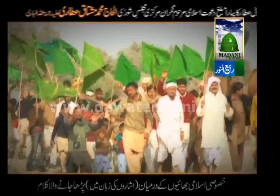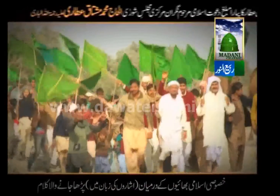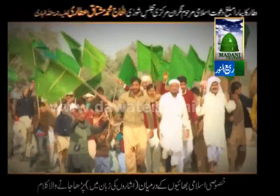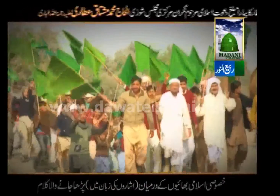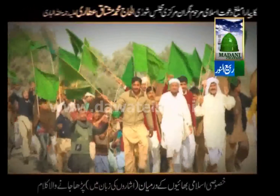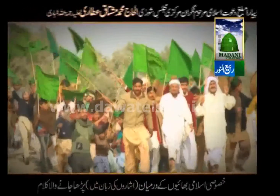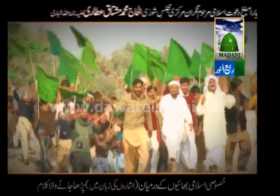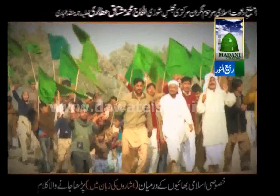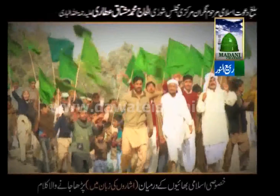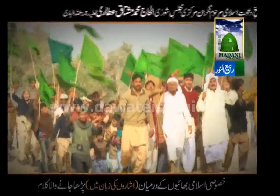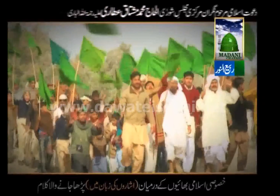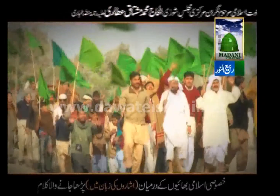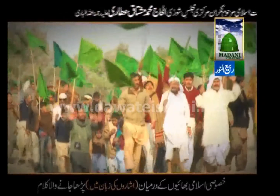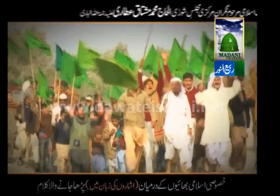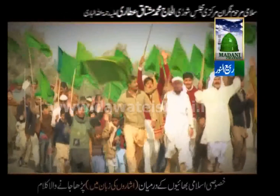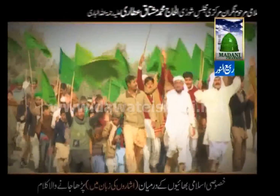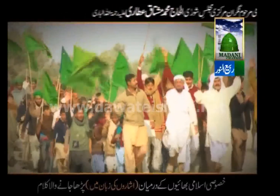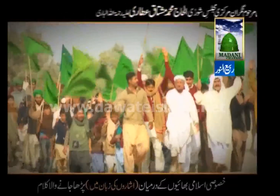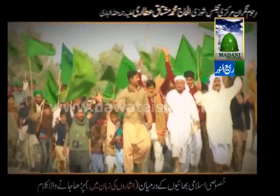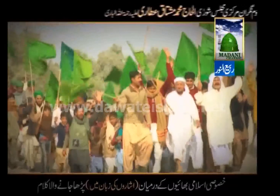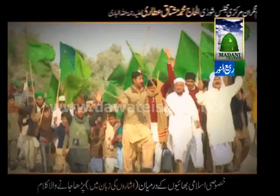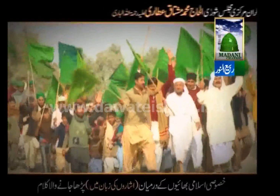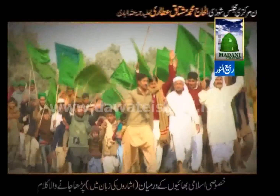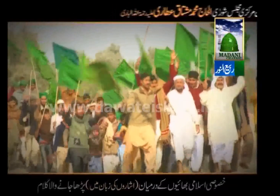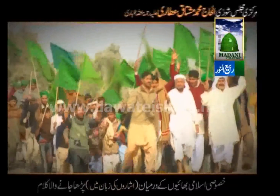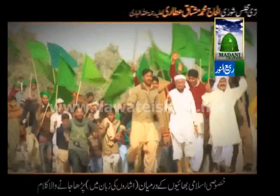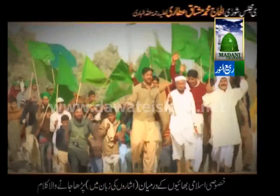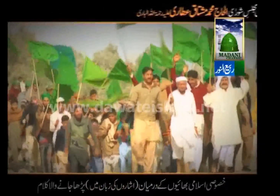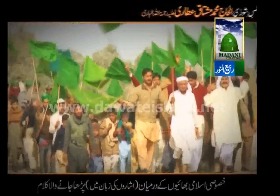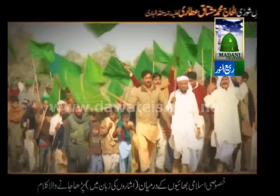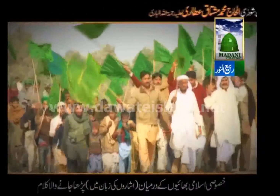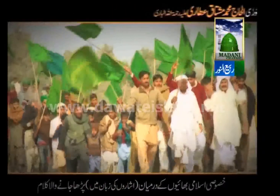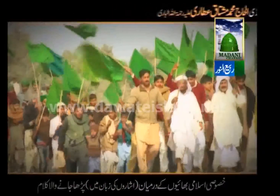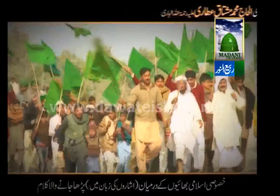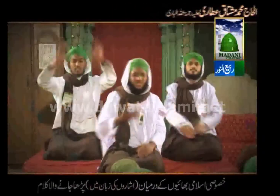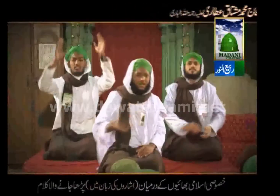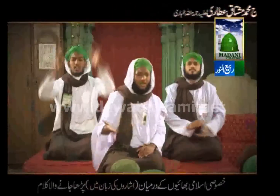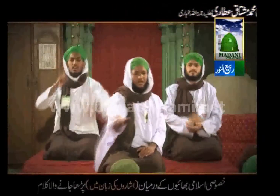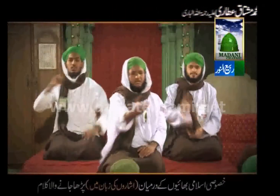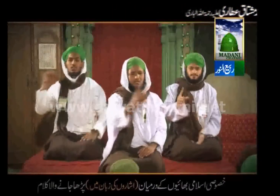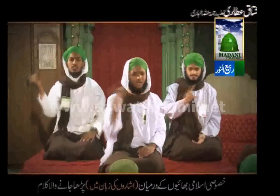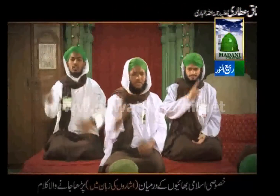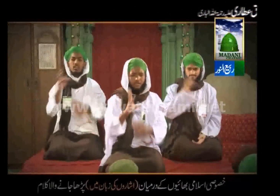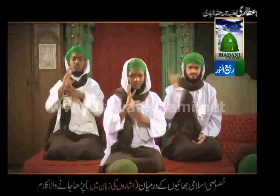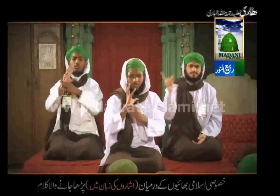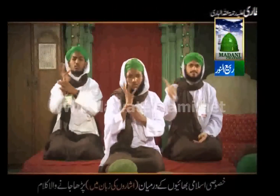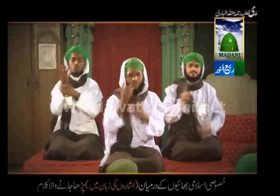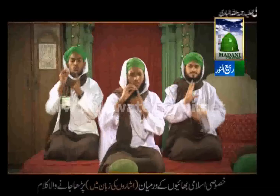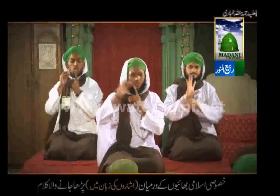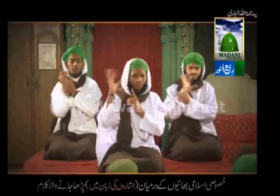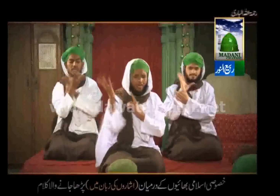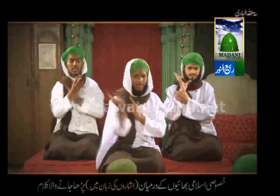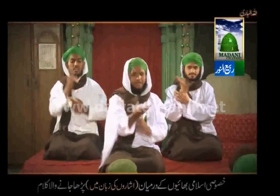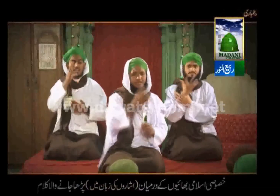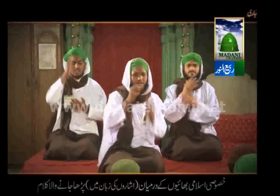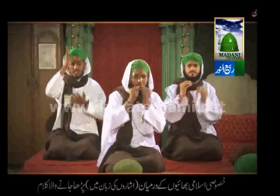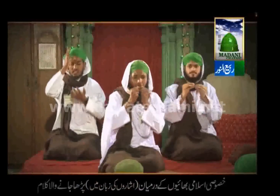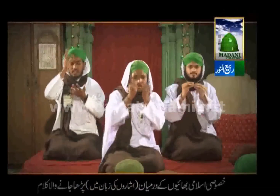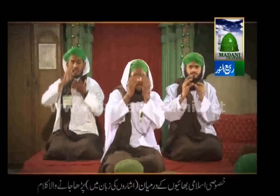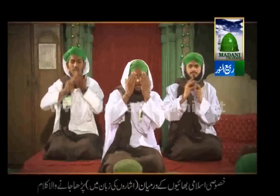اللہ اللہ لا الہ الا ہو چار جانب دھوم ہے